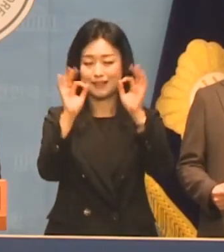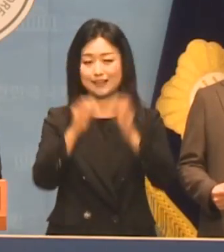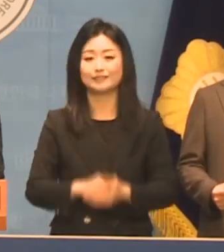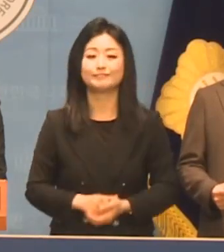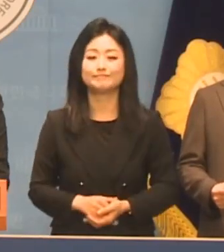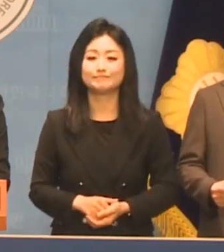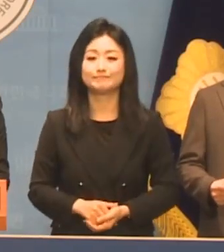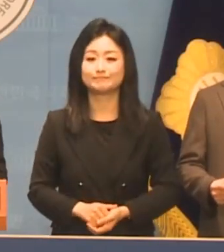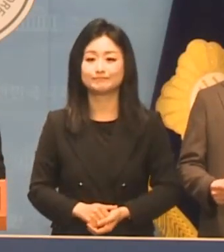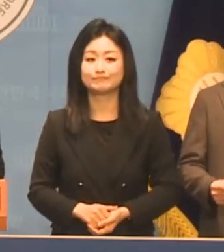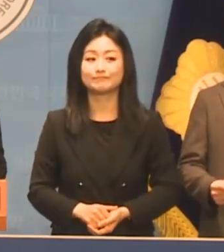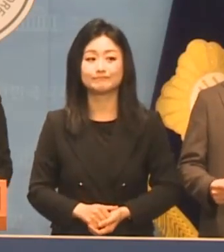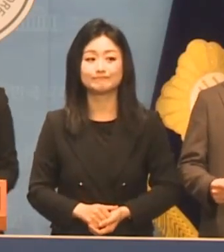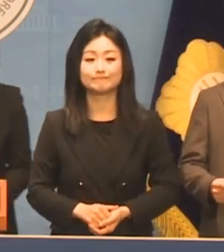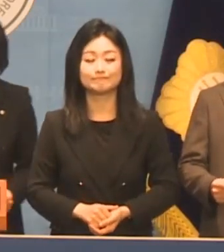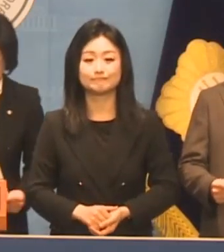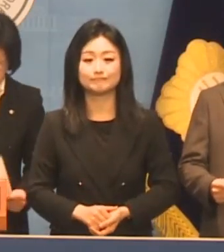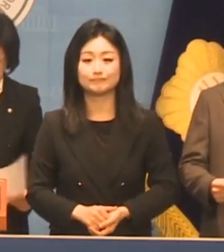말씀드리겠습니다.